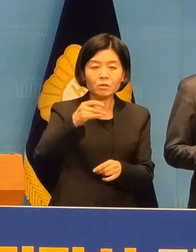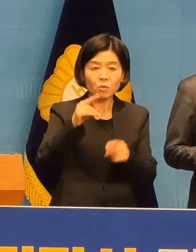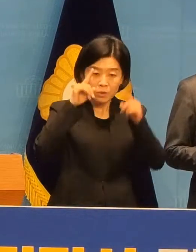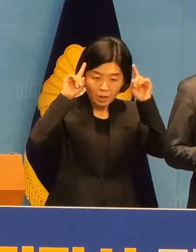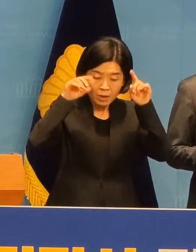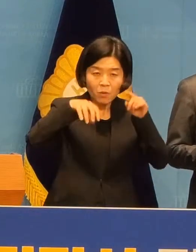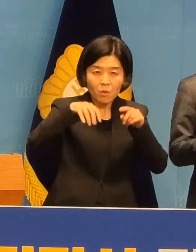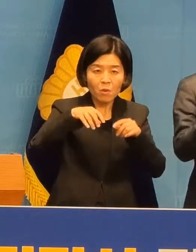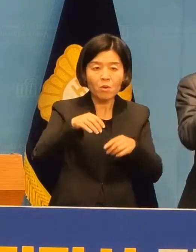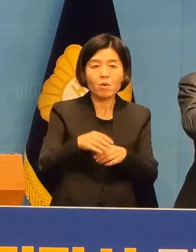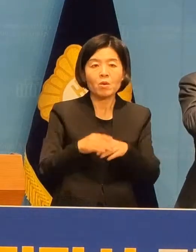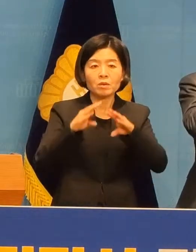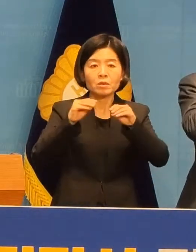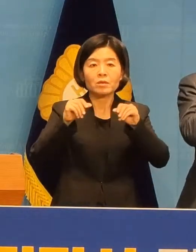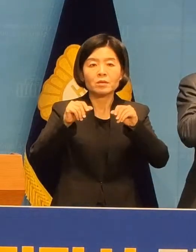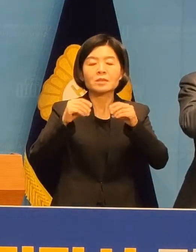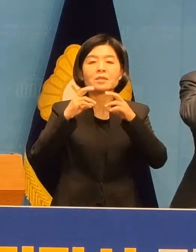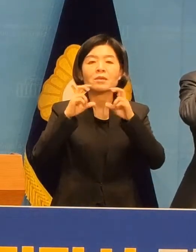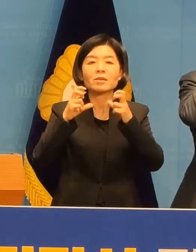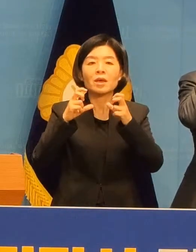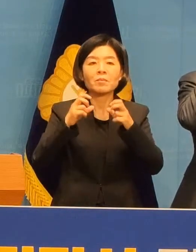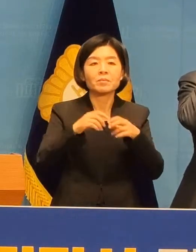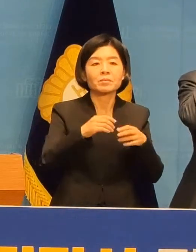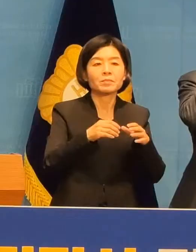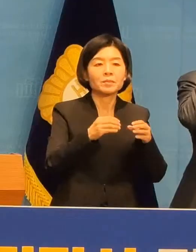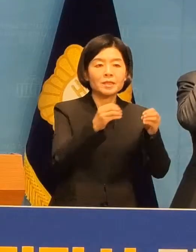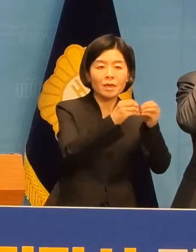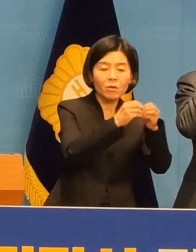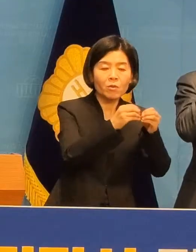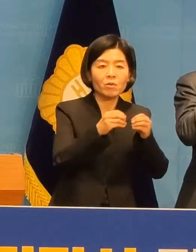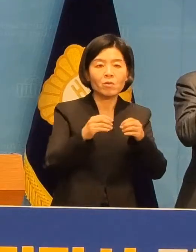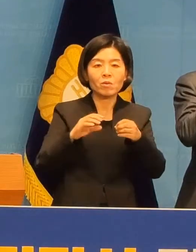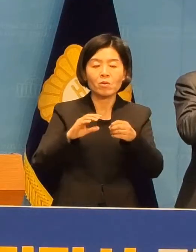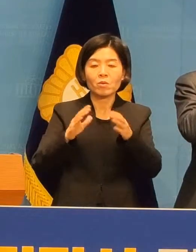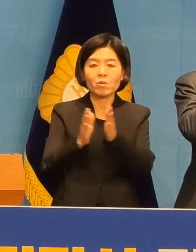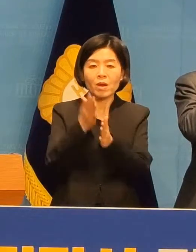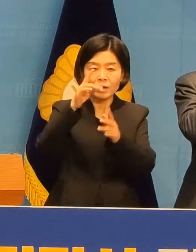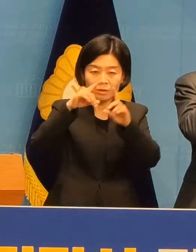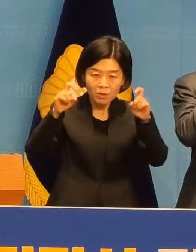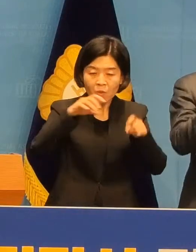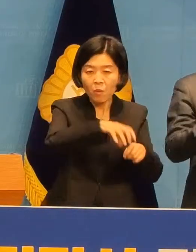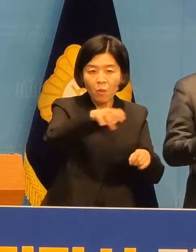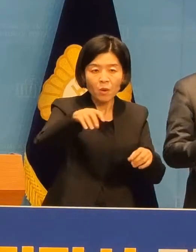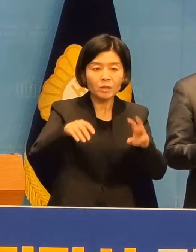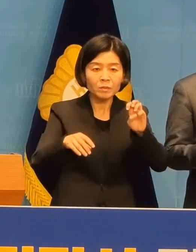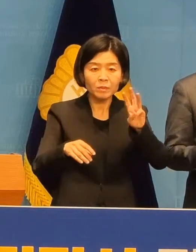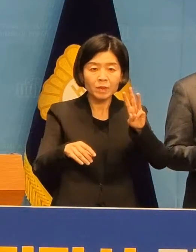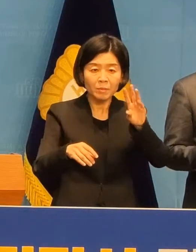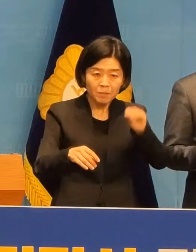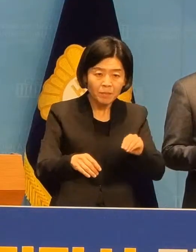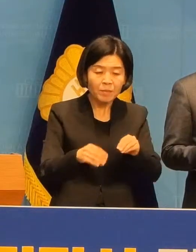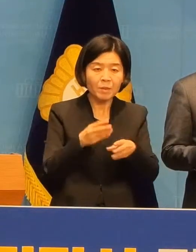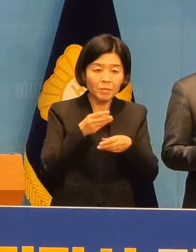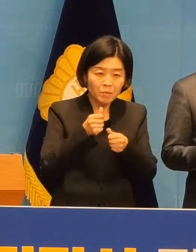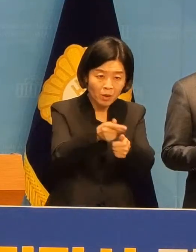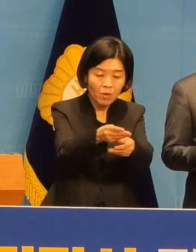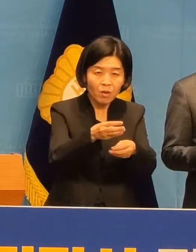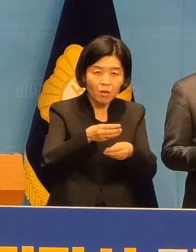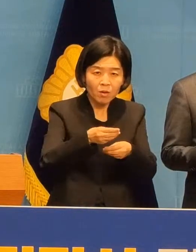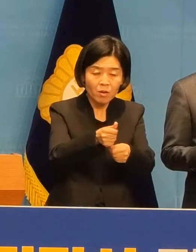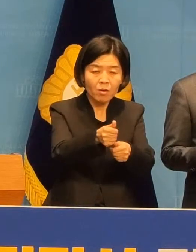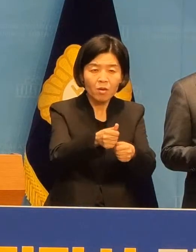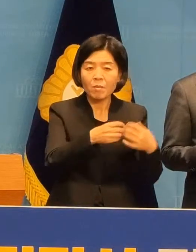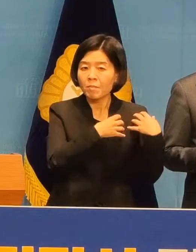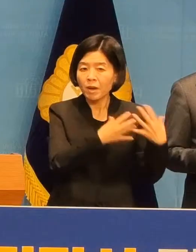사들인 성남시, 창원시, 화성시 등 무려 33만 평의 땅을 방치해왔고 세금 감면